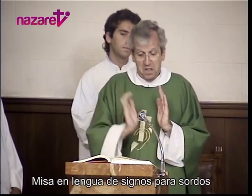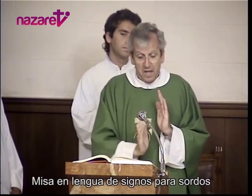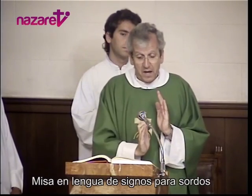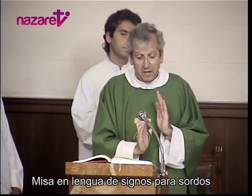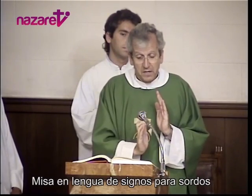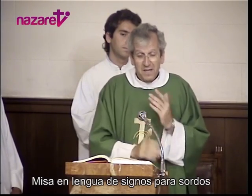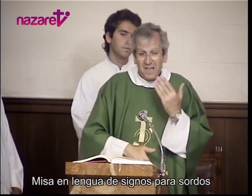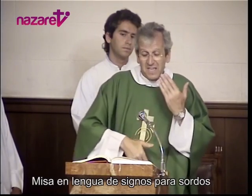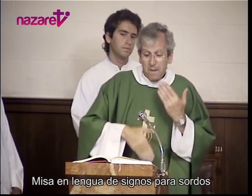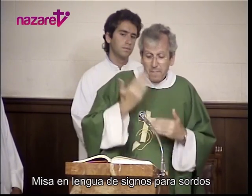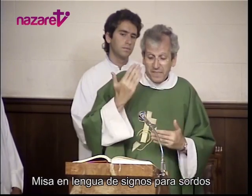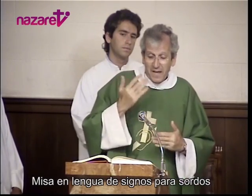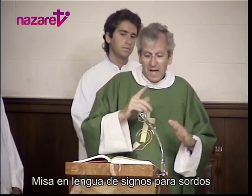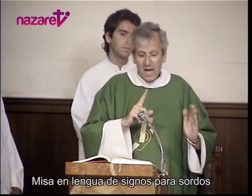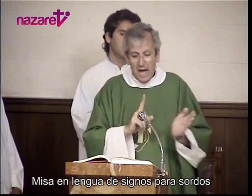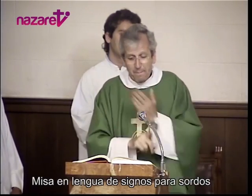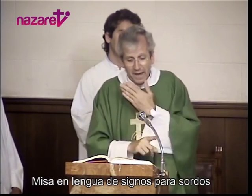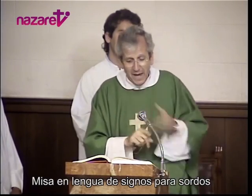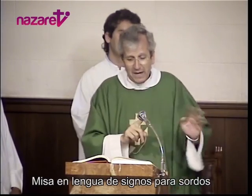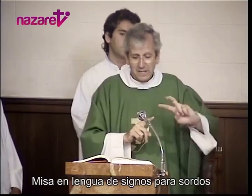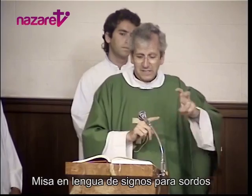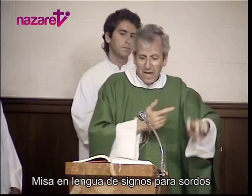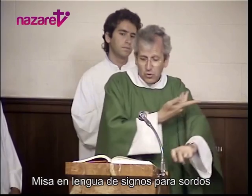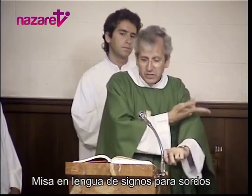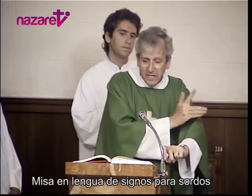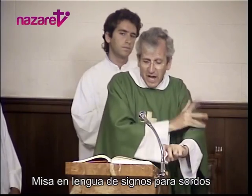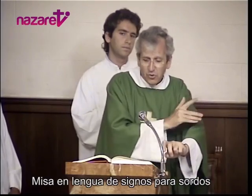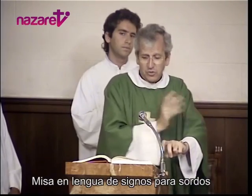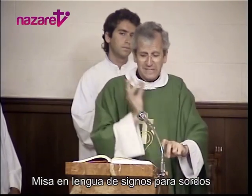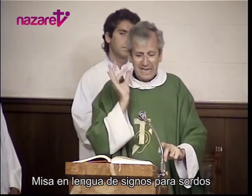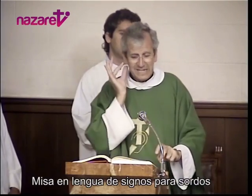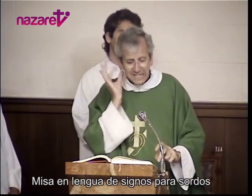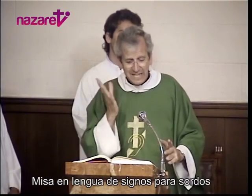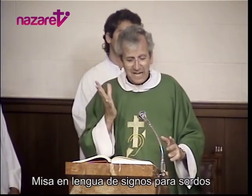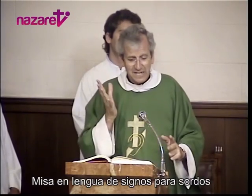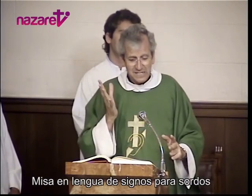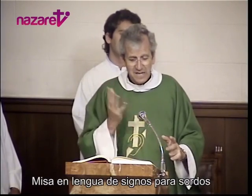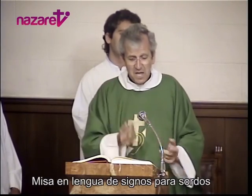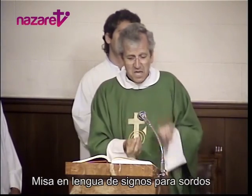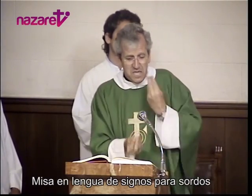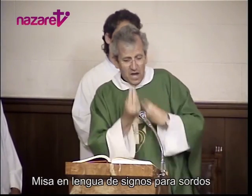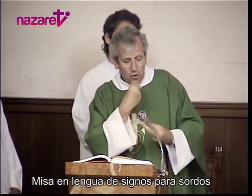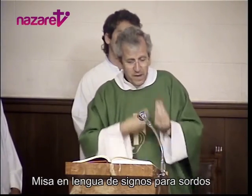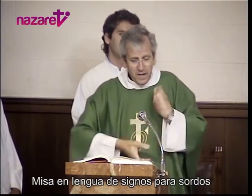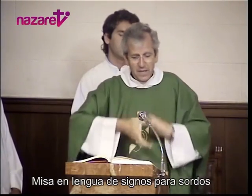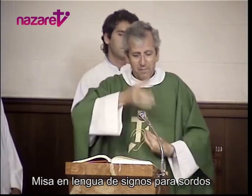llegar, y empezara a pegarles a los criados y a las criadas, y a comer y a beber